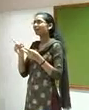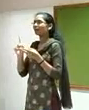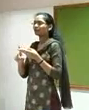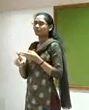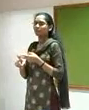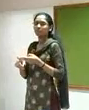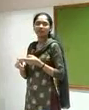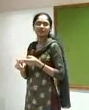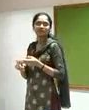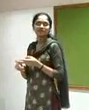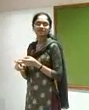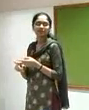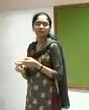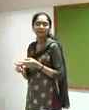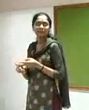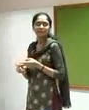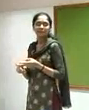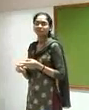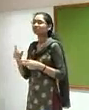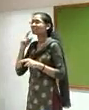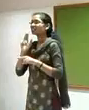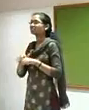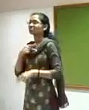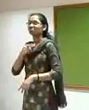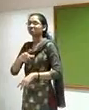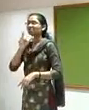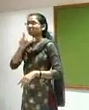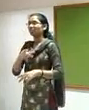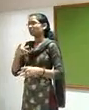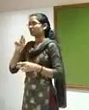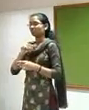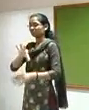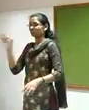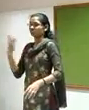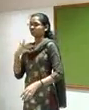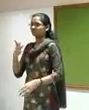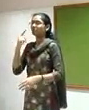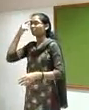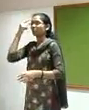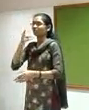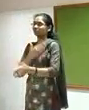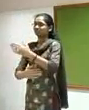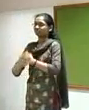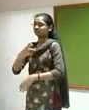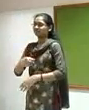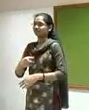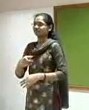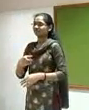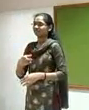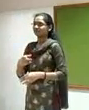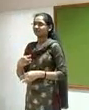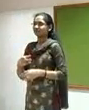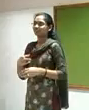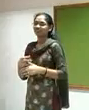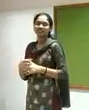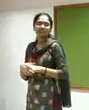कोई चीज कहते हो कि एक पर्सन विद डिसेबिलिटी को नहीं मिलेगी क्योंकि वो पर्सन विद डिसेबिलिटी है. फॉर्मल इक्वालिटी एंड इक्वालिटी ऑफ